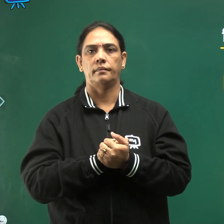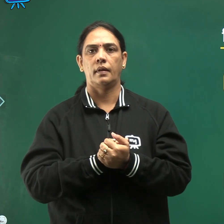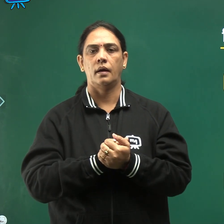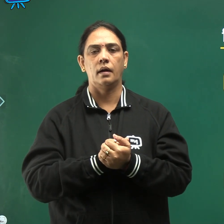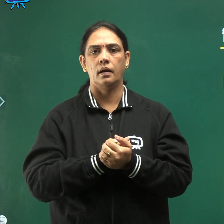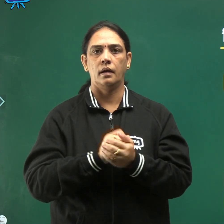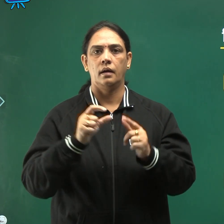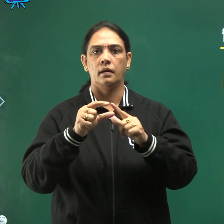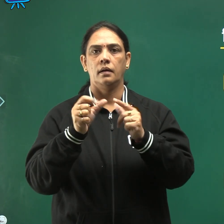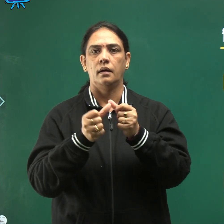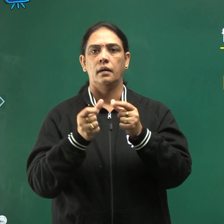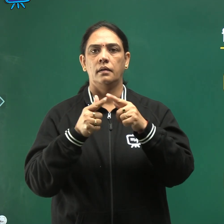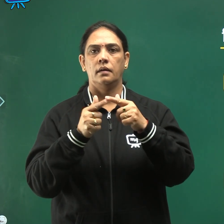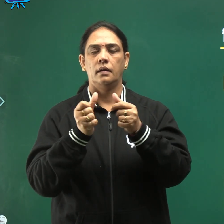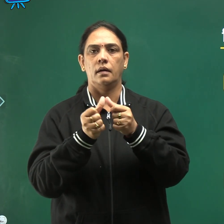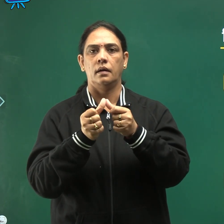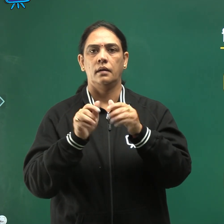सांख्यिकी